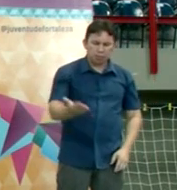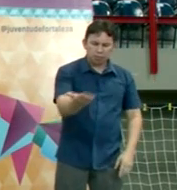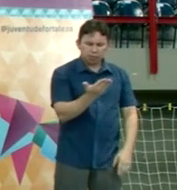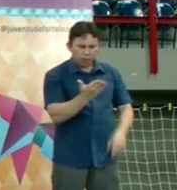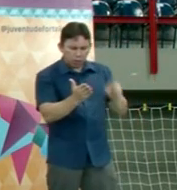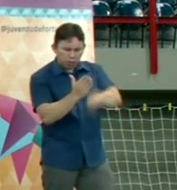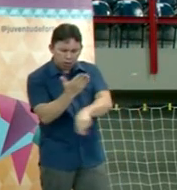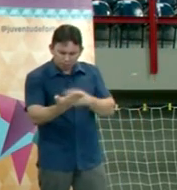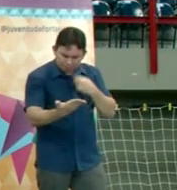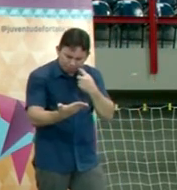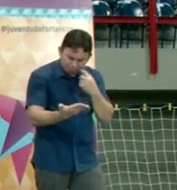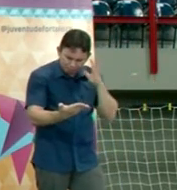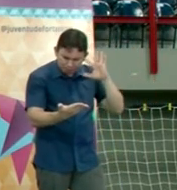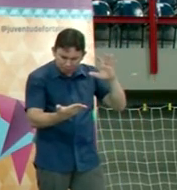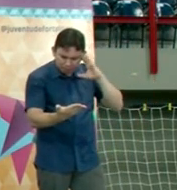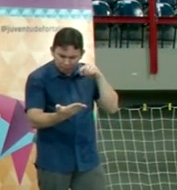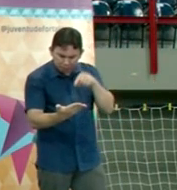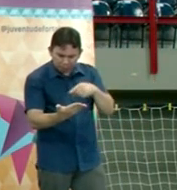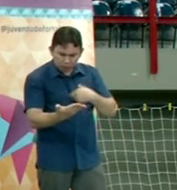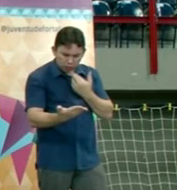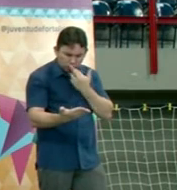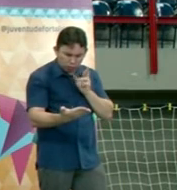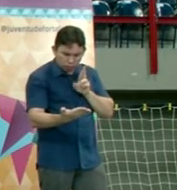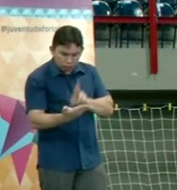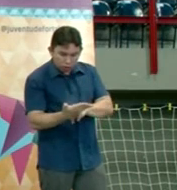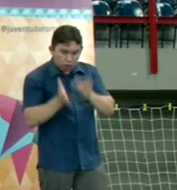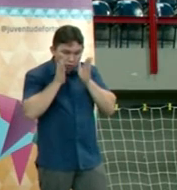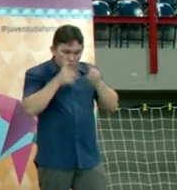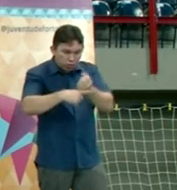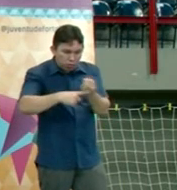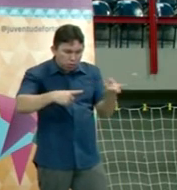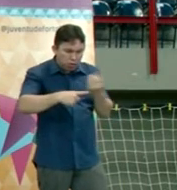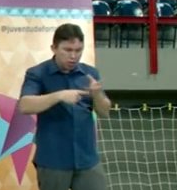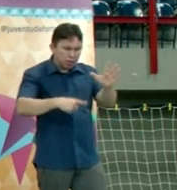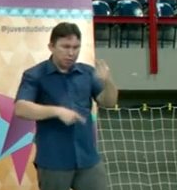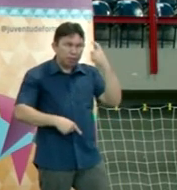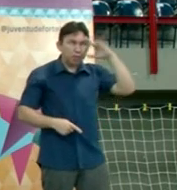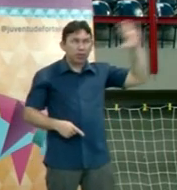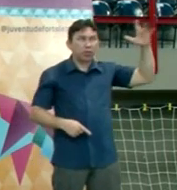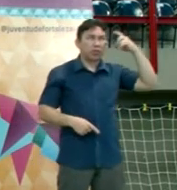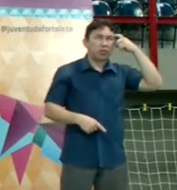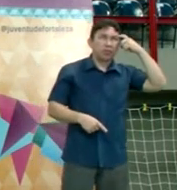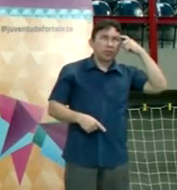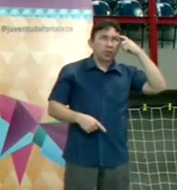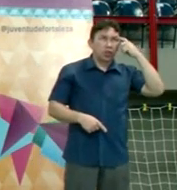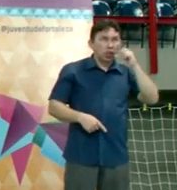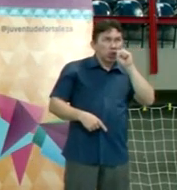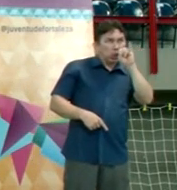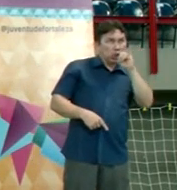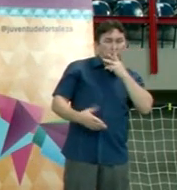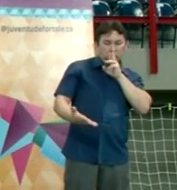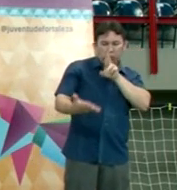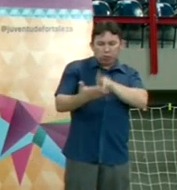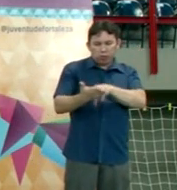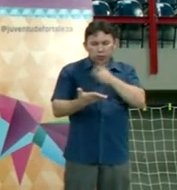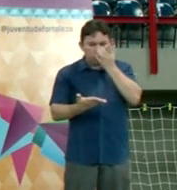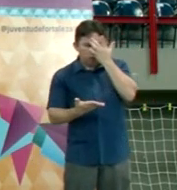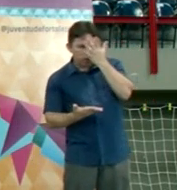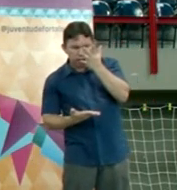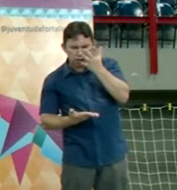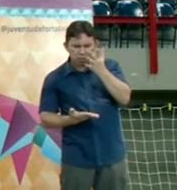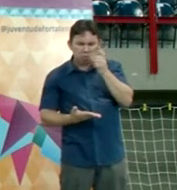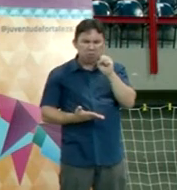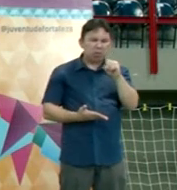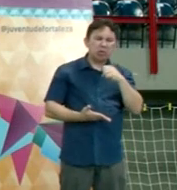tenta resolver, e aí, no caso específico de física, eu vejo muita gente pensar assim, se eu conseguir resolver é porque ela é fácil, se eu